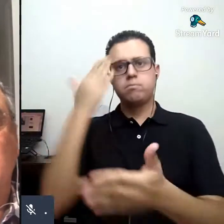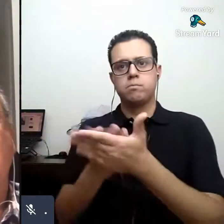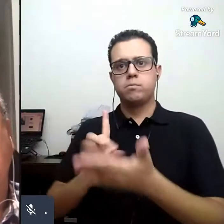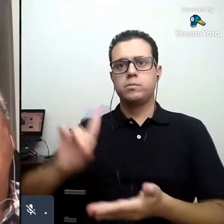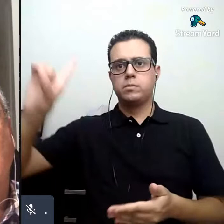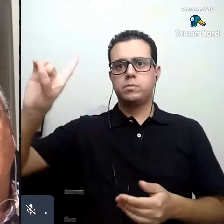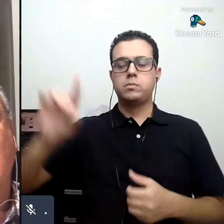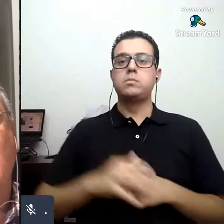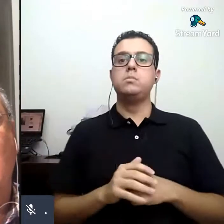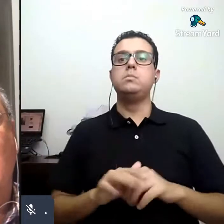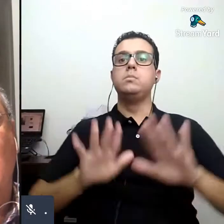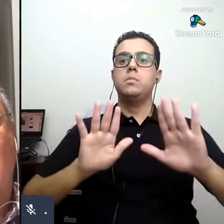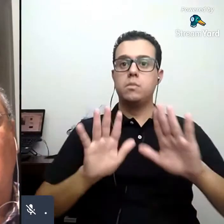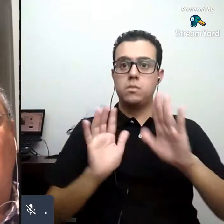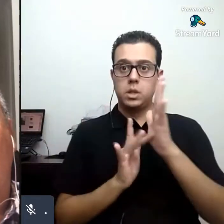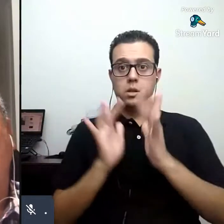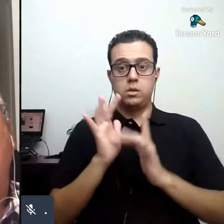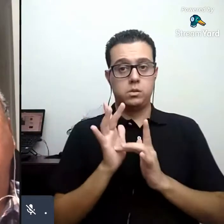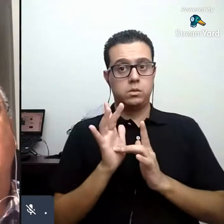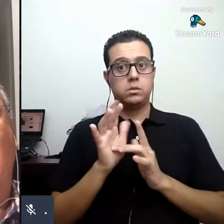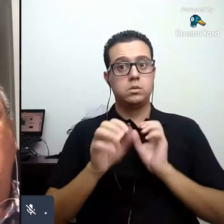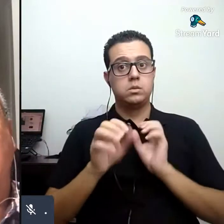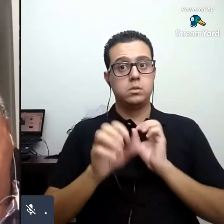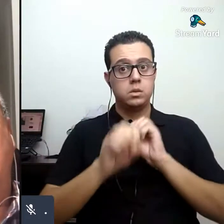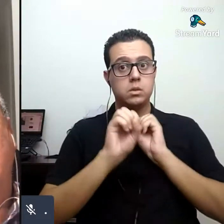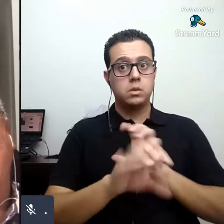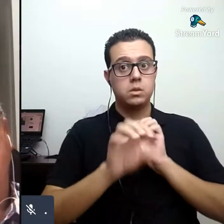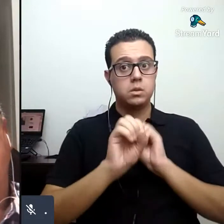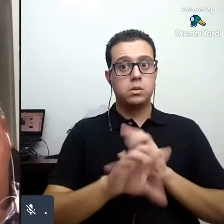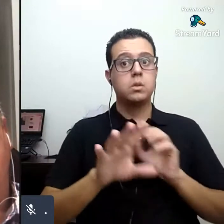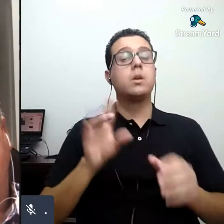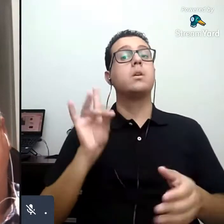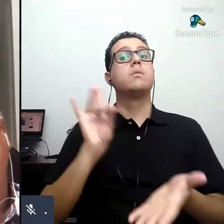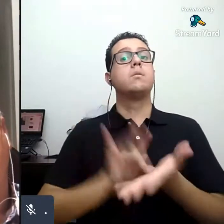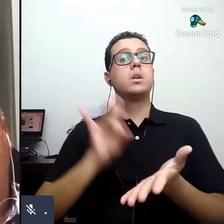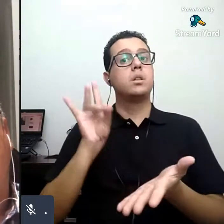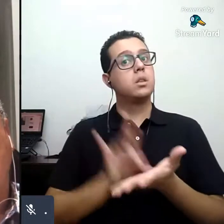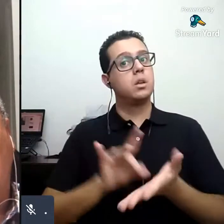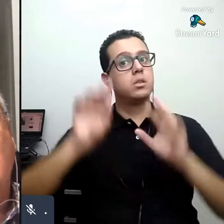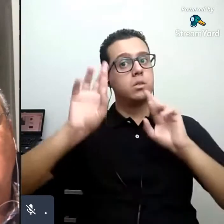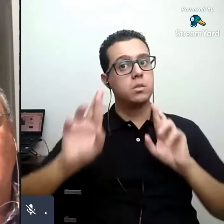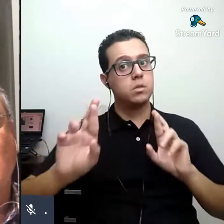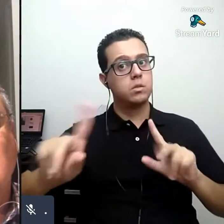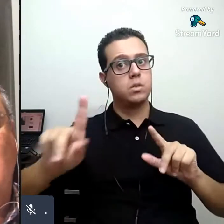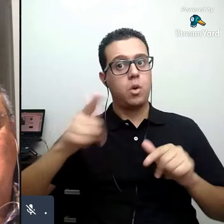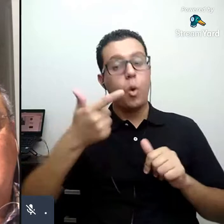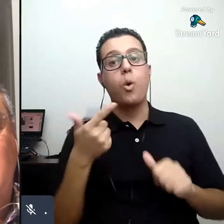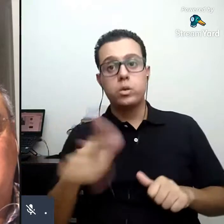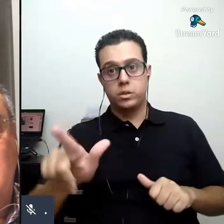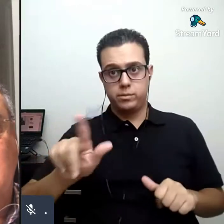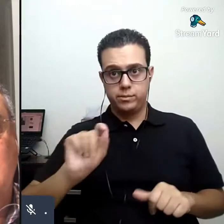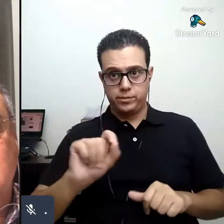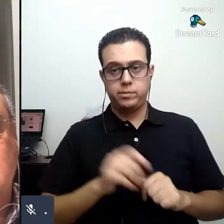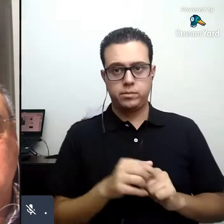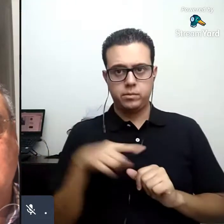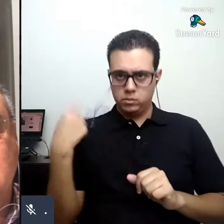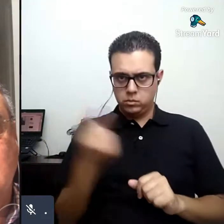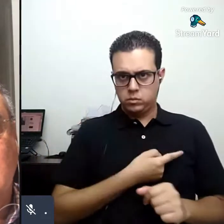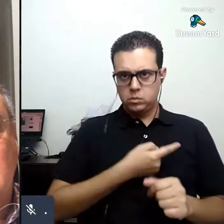Jesus aqui ensina uma outra verdade. Nós cremos na palavra.